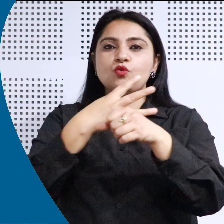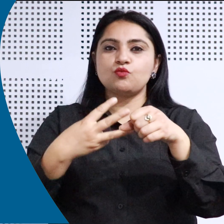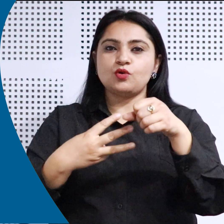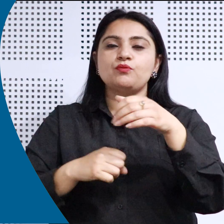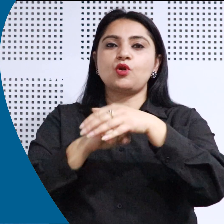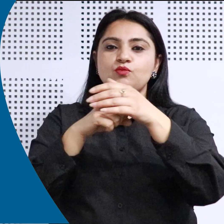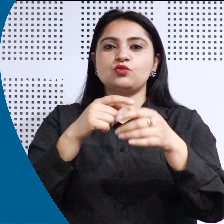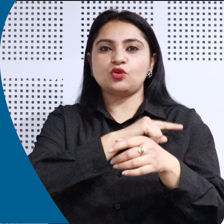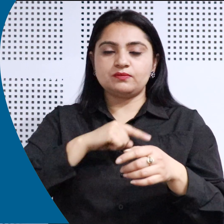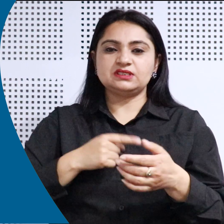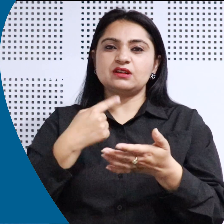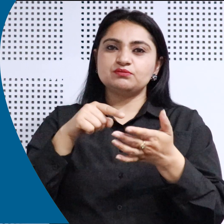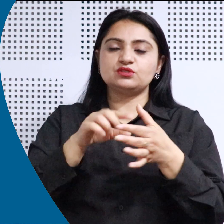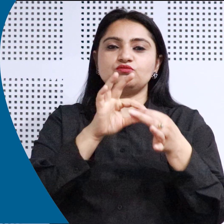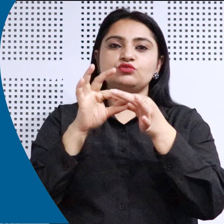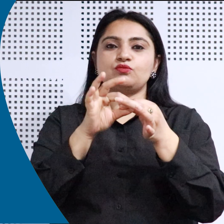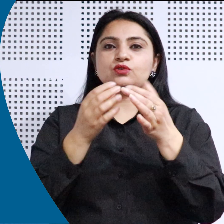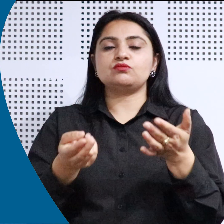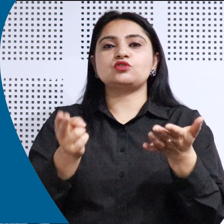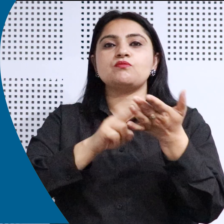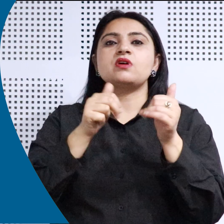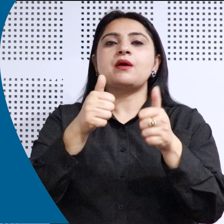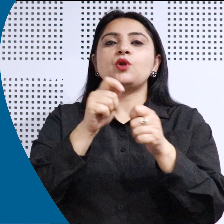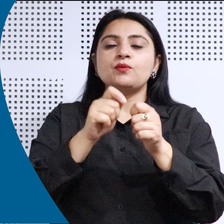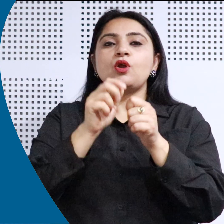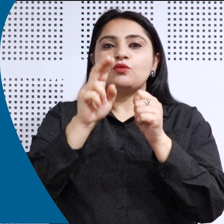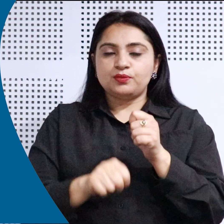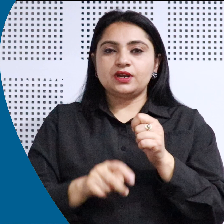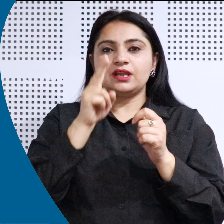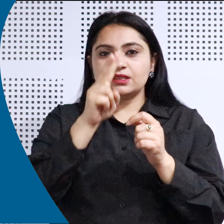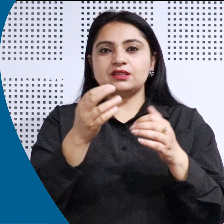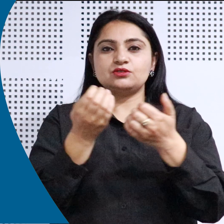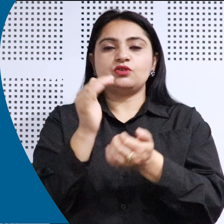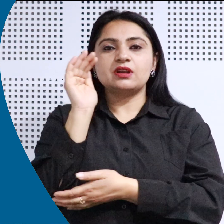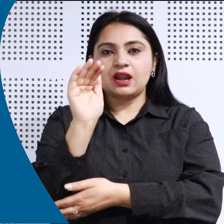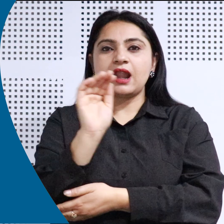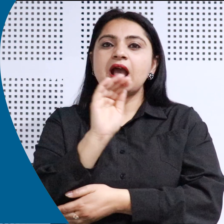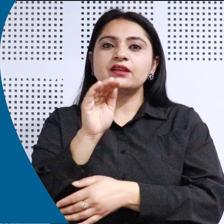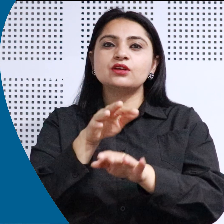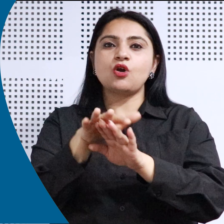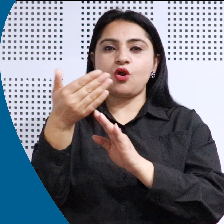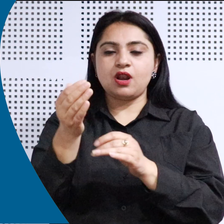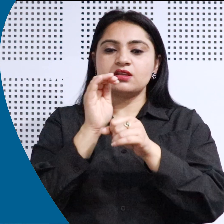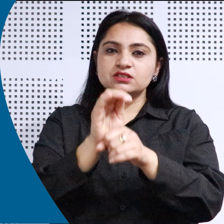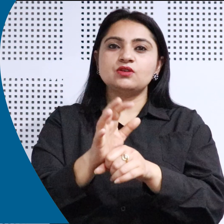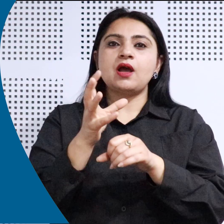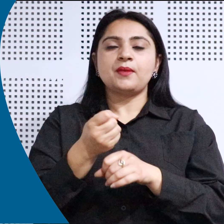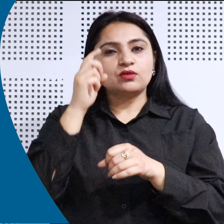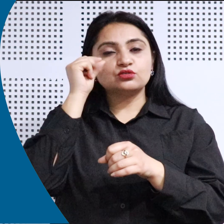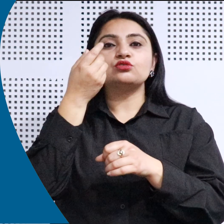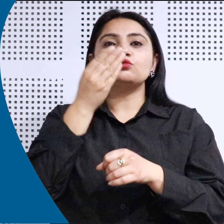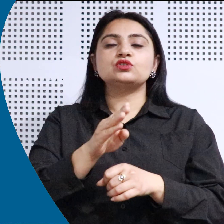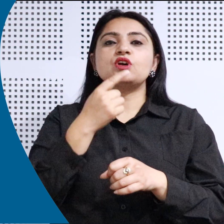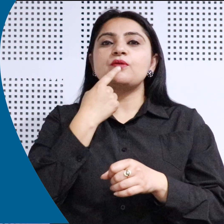उपप्रमुख र कर्मचारी बीचको समन्वय बढाउनु पर्ने र यसो गर्दा नागरिकलाई सेवा पाउन सजिलो हुने निष्कर्ष निकालिएको